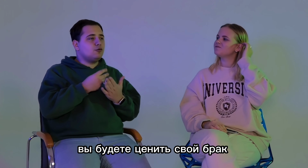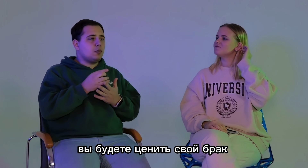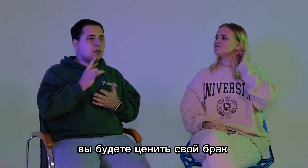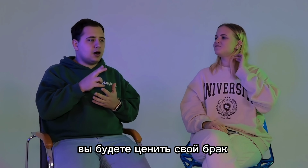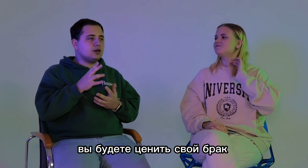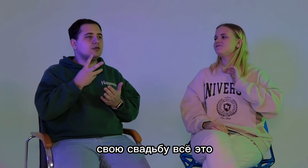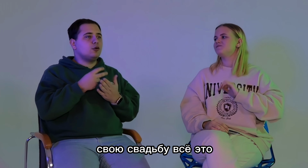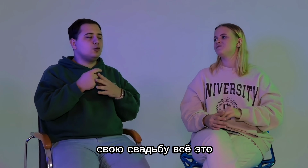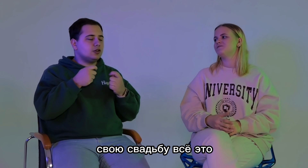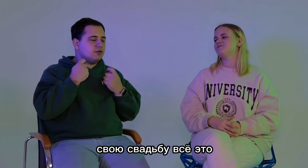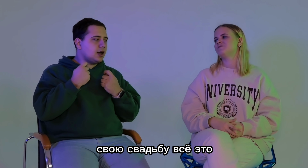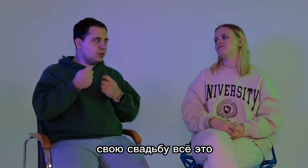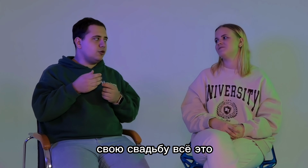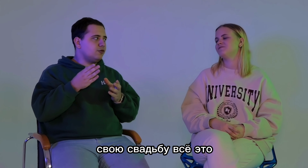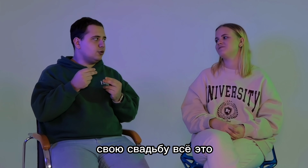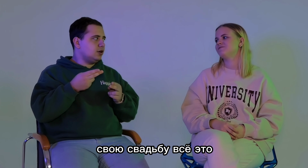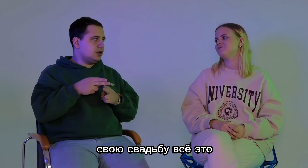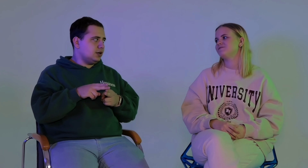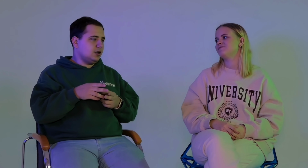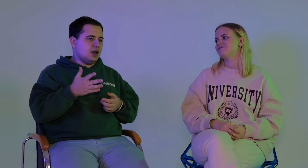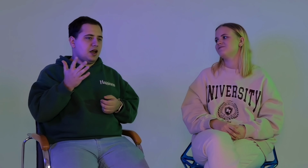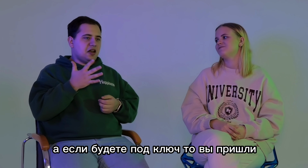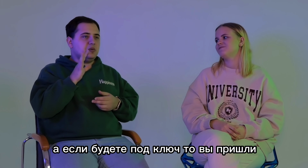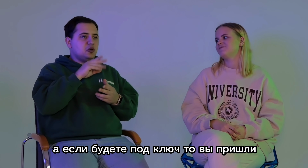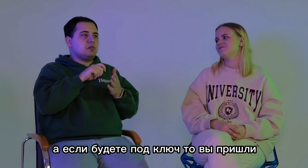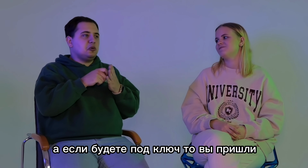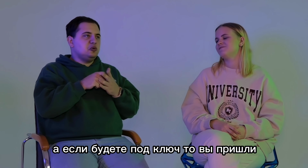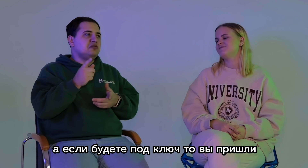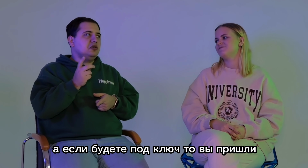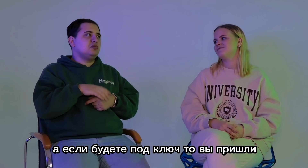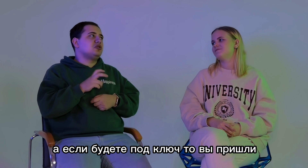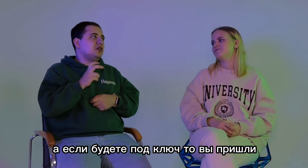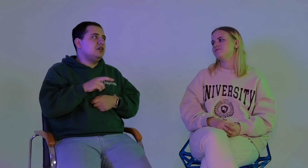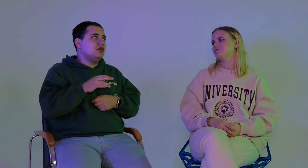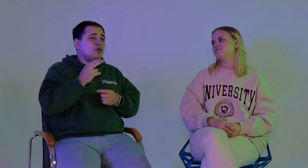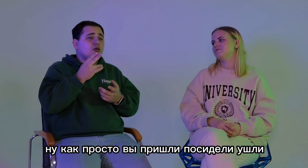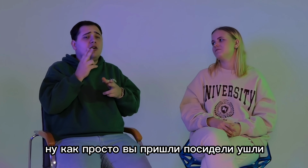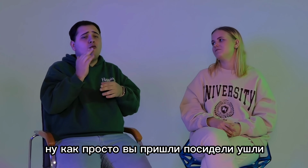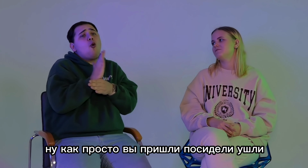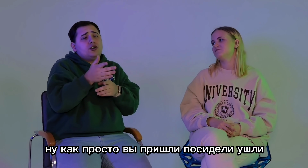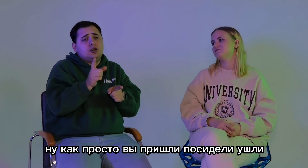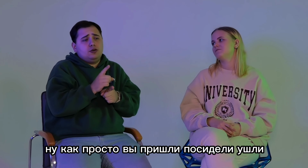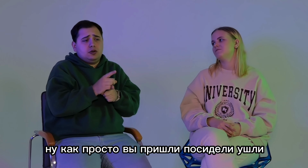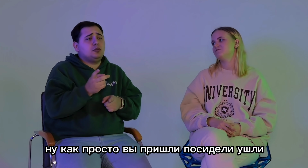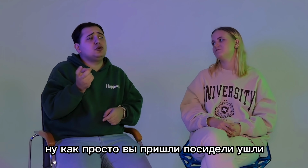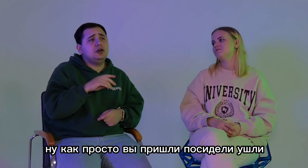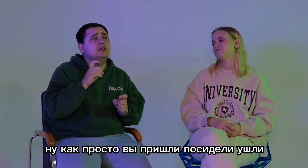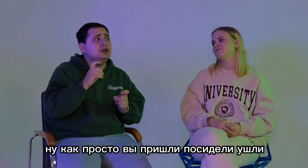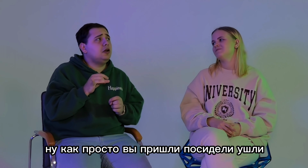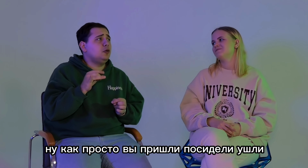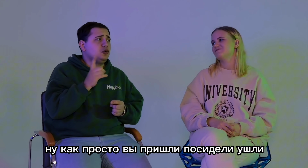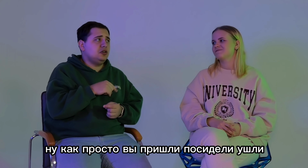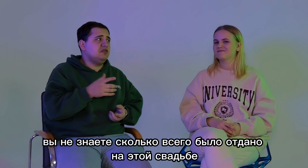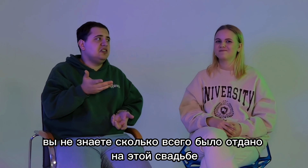свой брак, свою свадьбу, все это. А если будете подключить, вы пришли, ну как в гости вы это, пришли, сели, ушли, вы